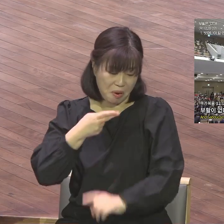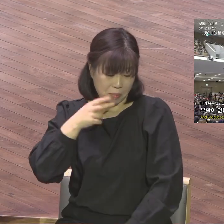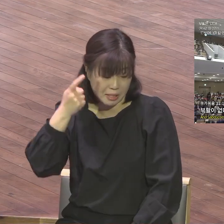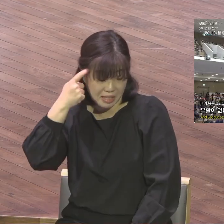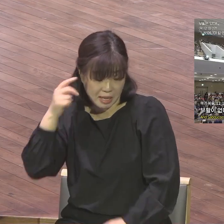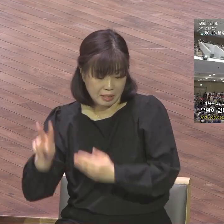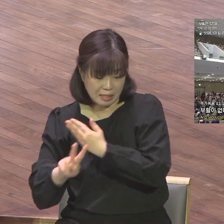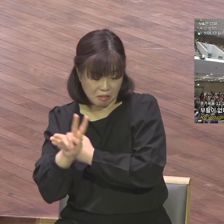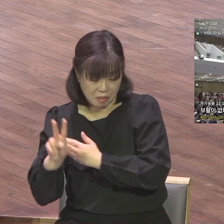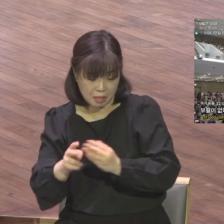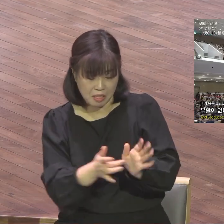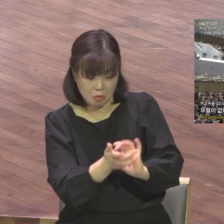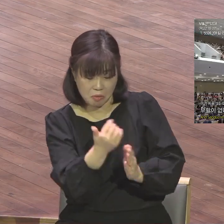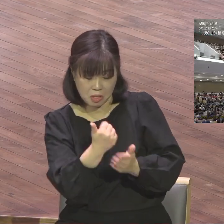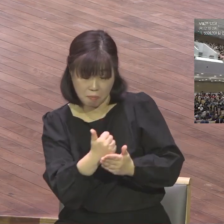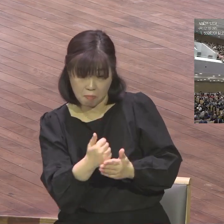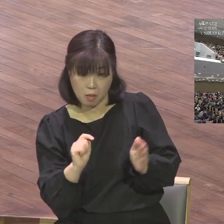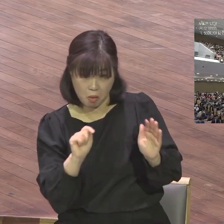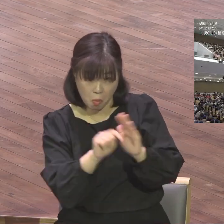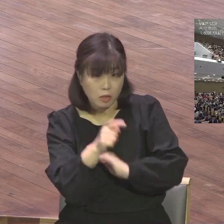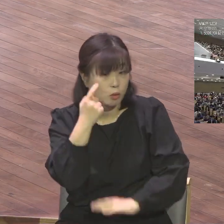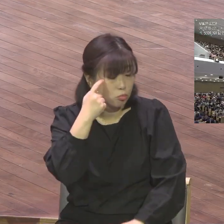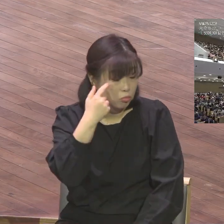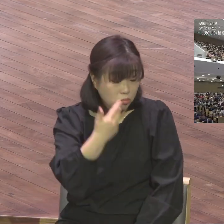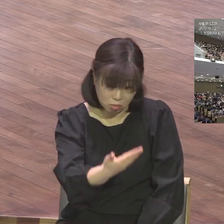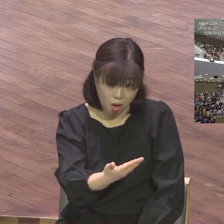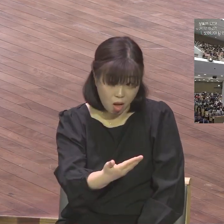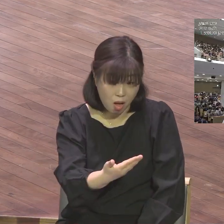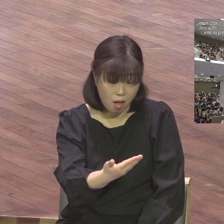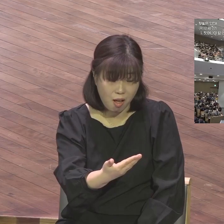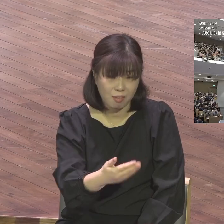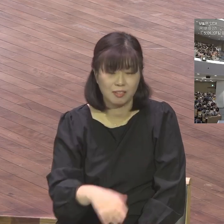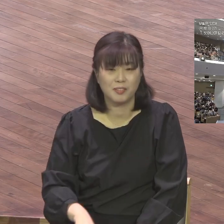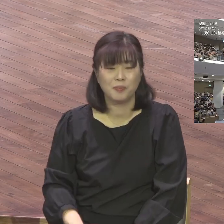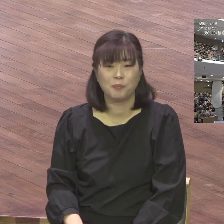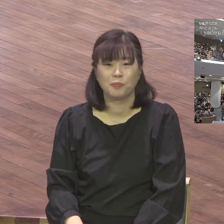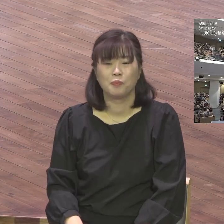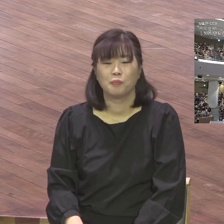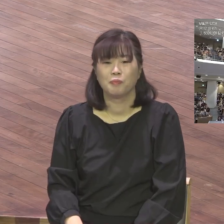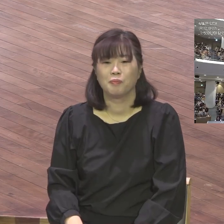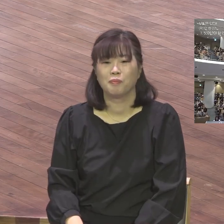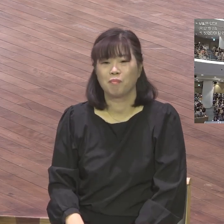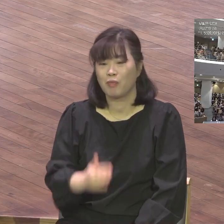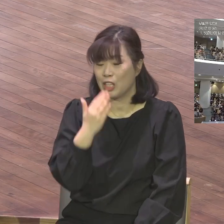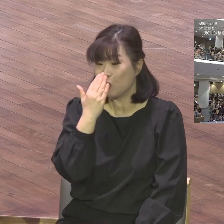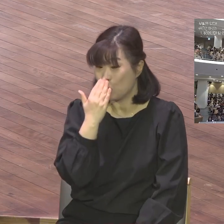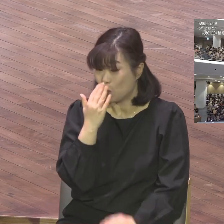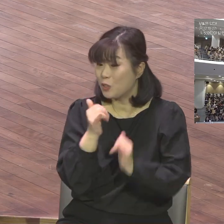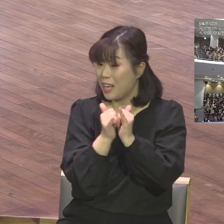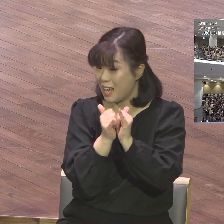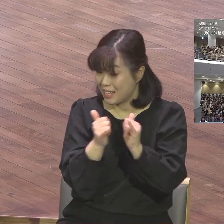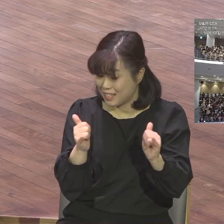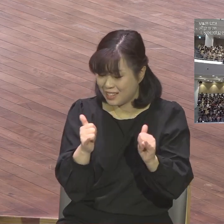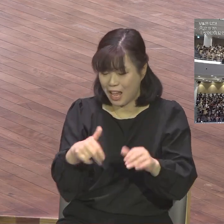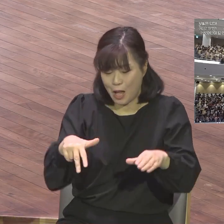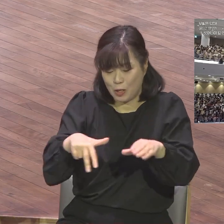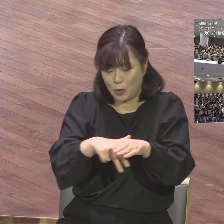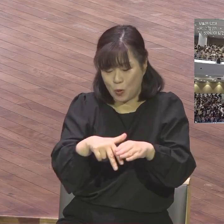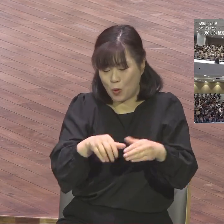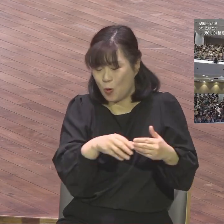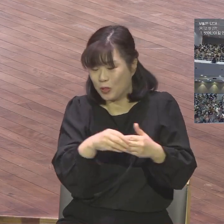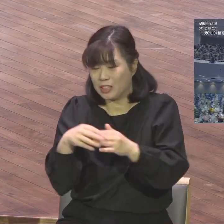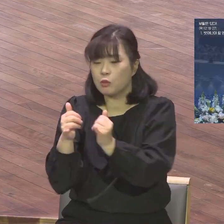와서 물어 이르되 자 오늘 본문은 유대의 종교 지도자들이 서로